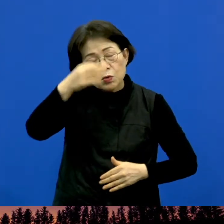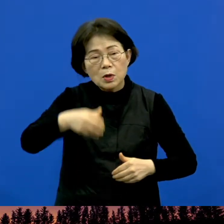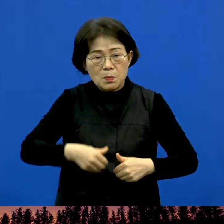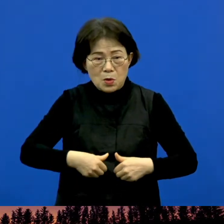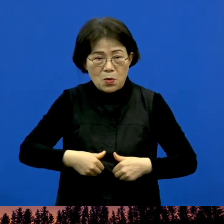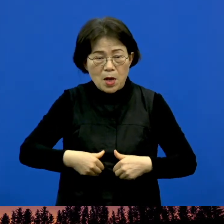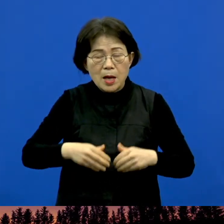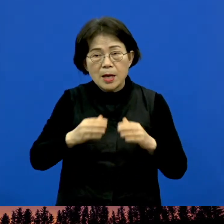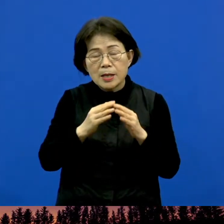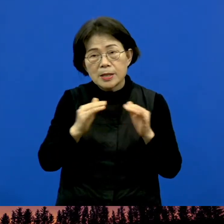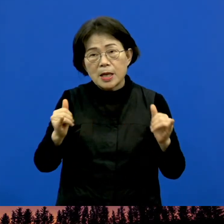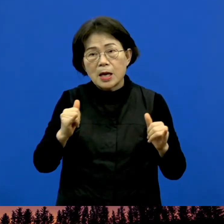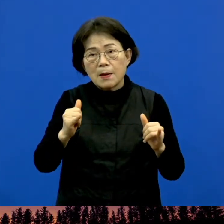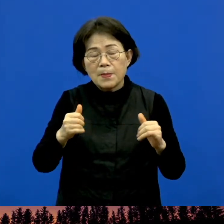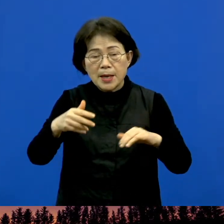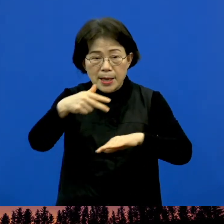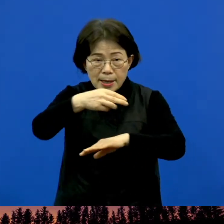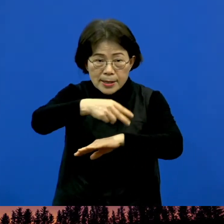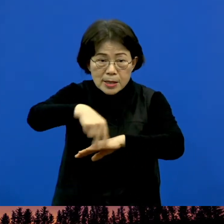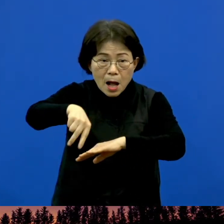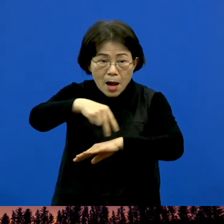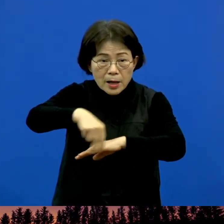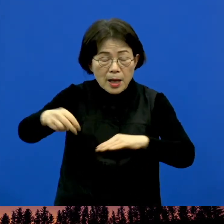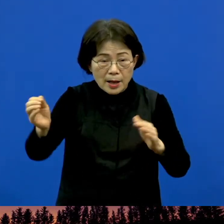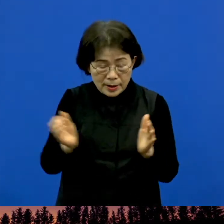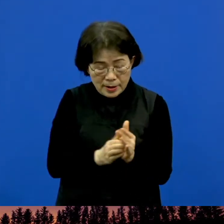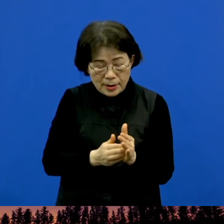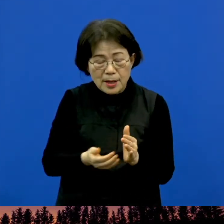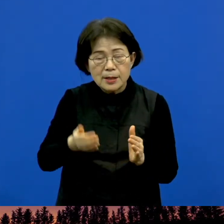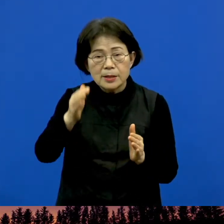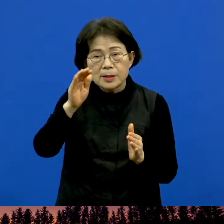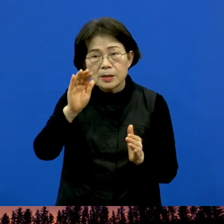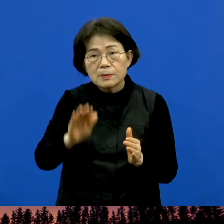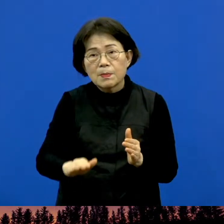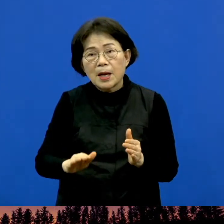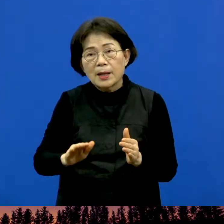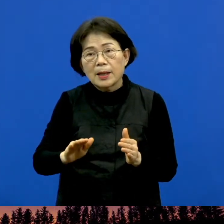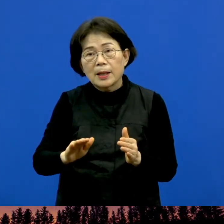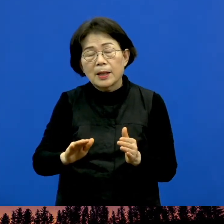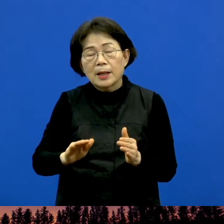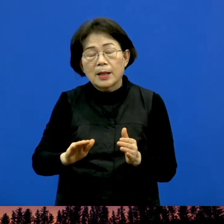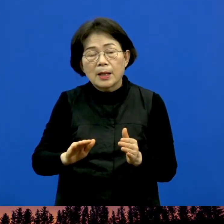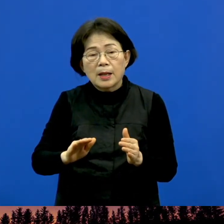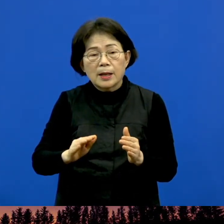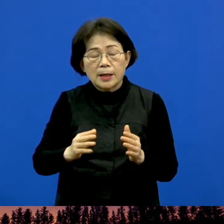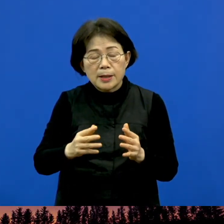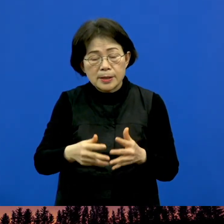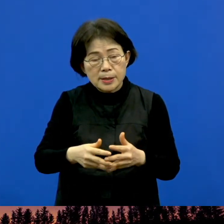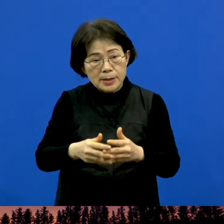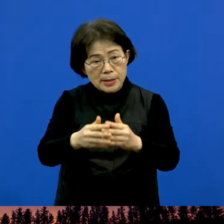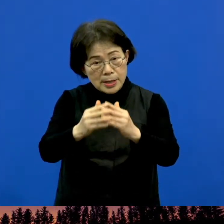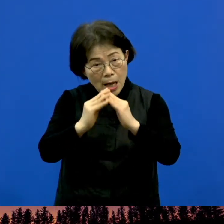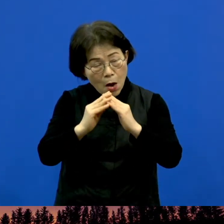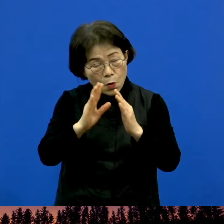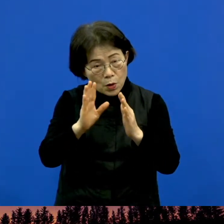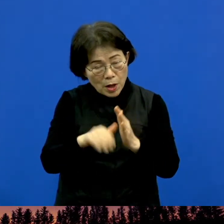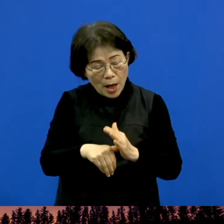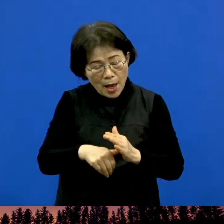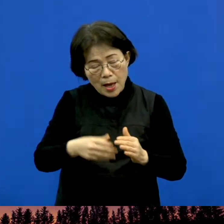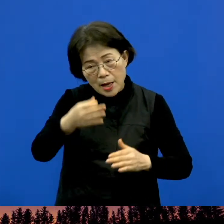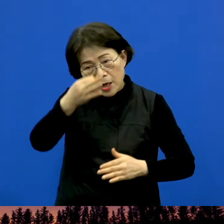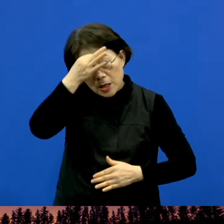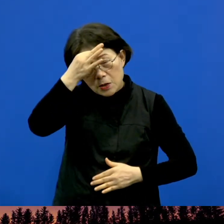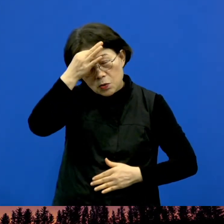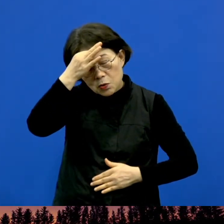그래서 하나님이 설계는 다 하셨지만 그것을 이루어가는 것은 기술을 가진 사람이 필요한